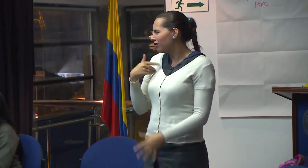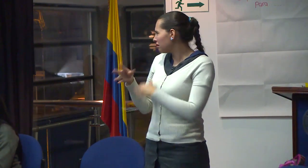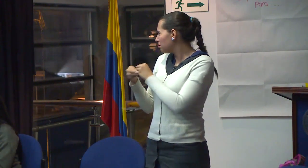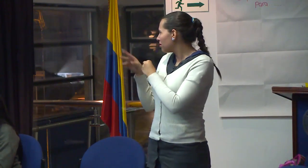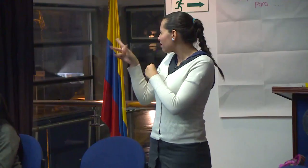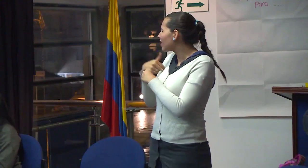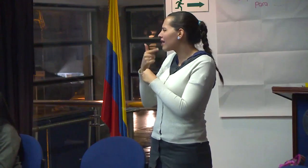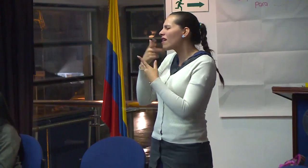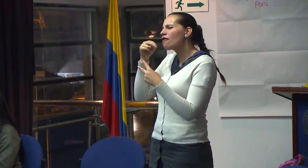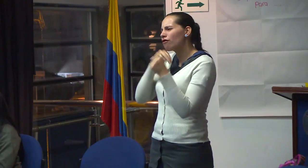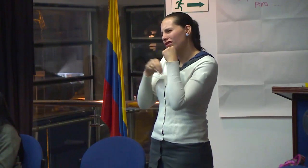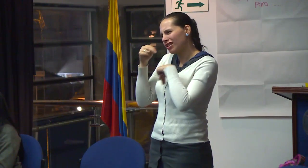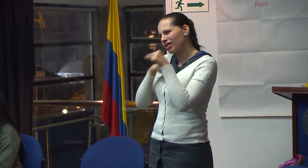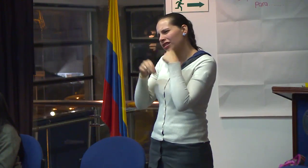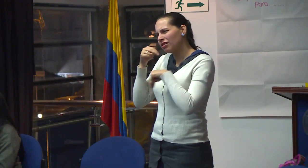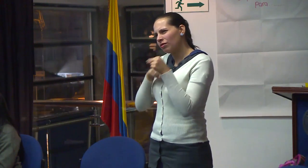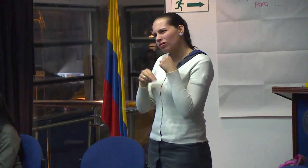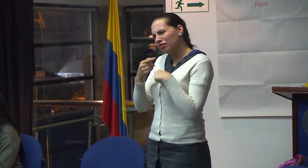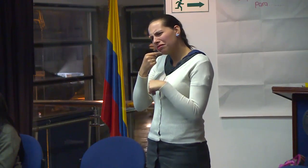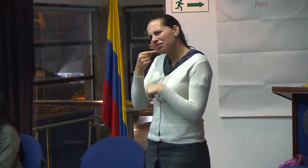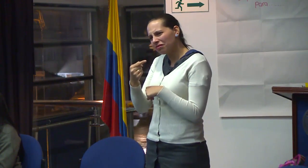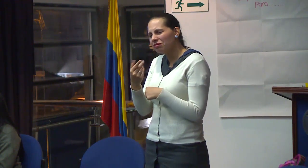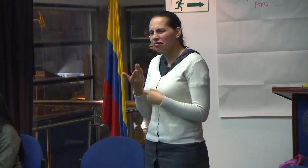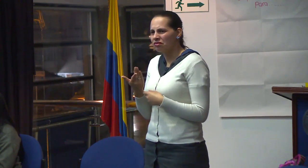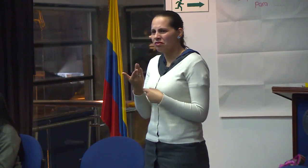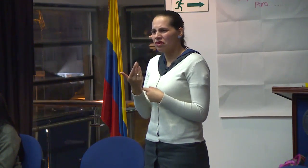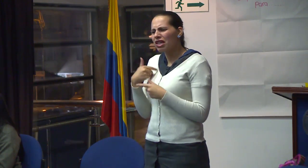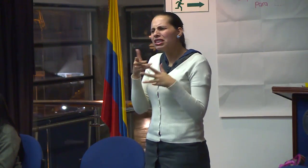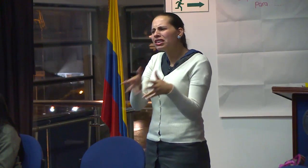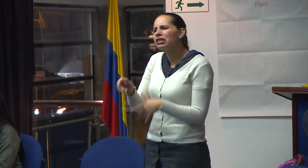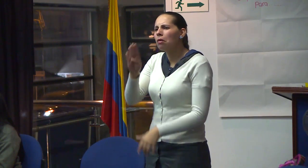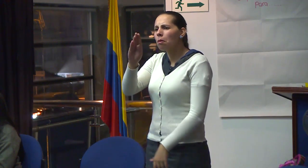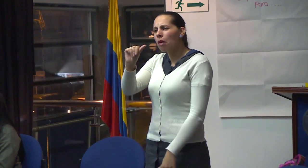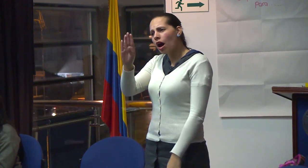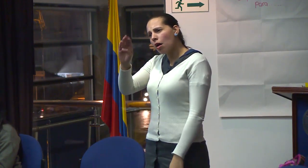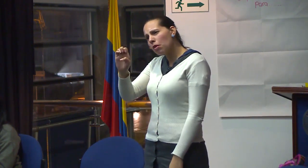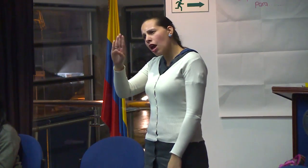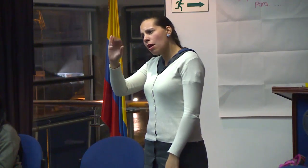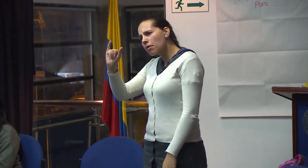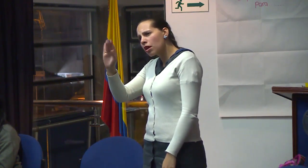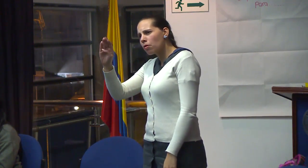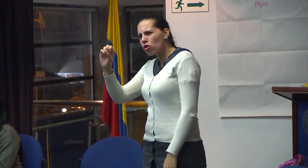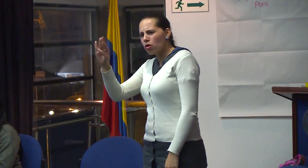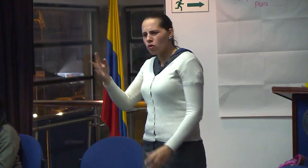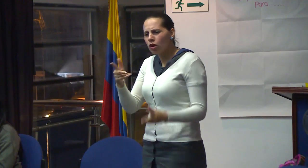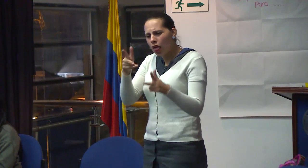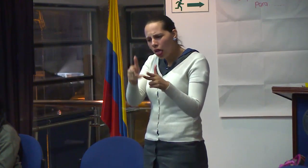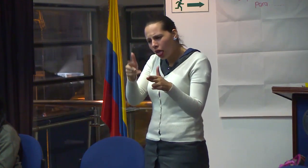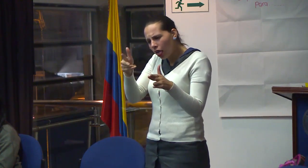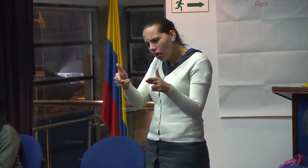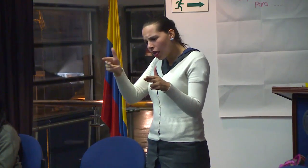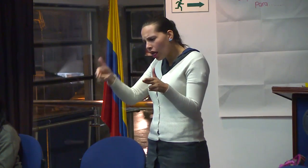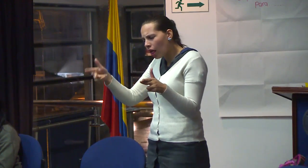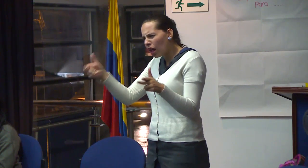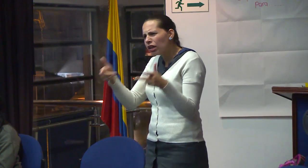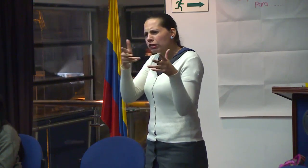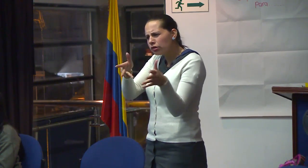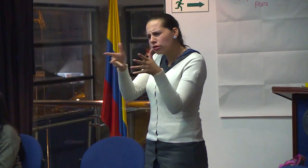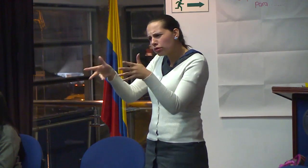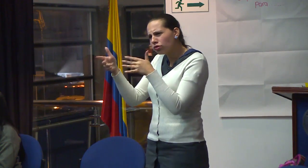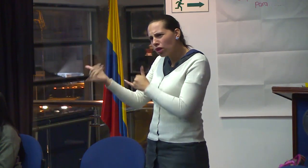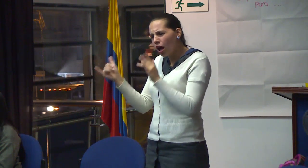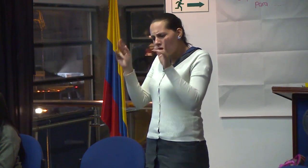Freire nos invita en la enseñanza va más allá del va, bebi, bobú, ¿sí? Esa enseñanza silábica, esa enseñanza temática, esa